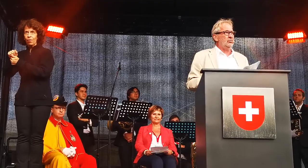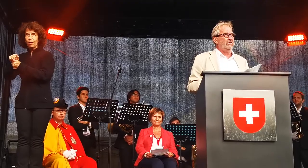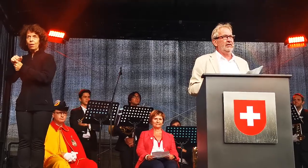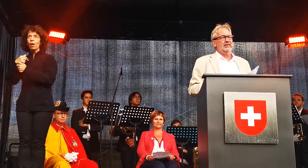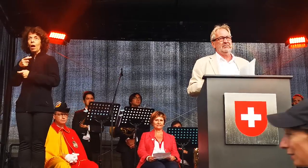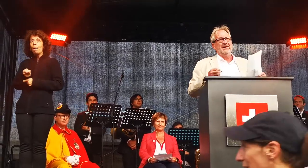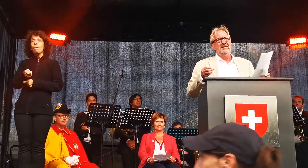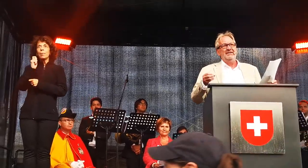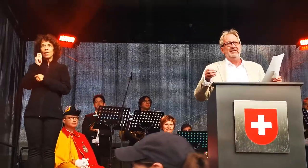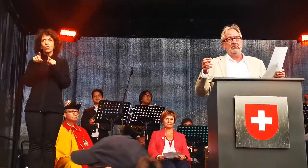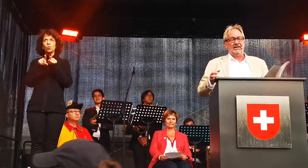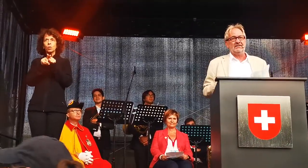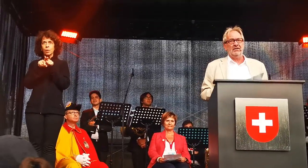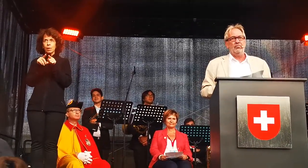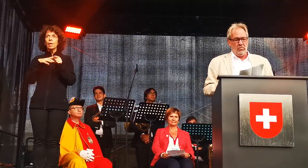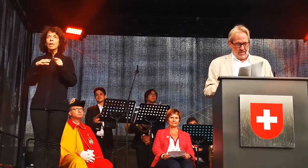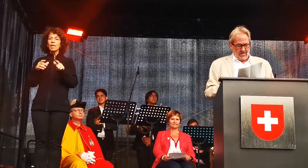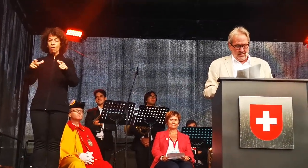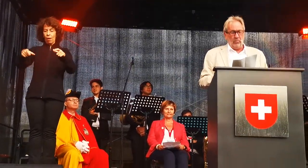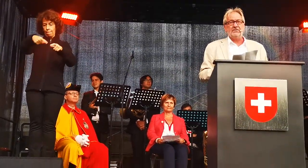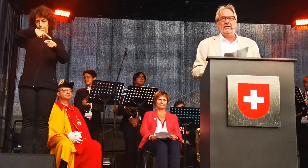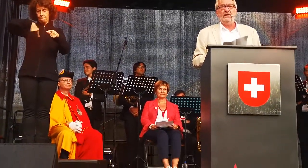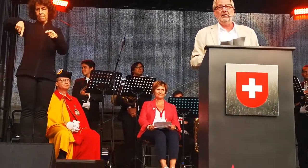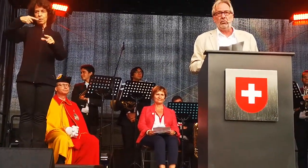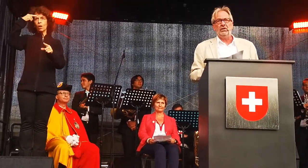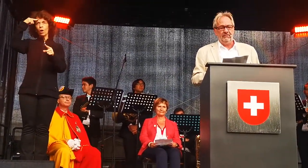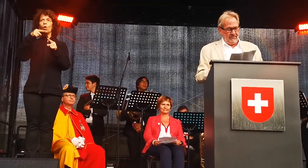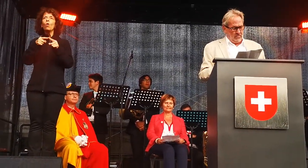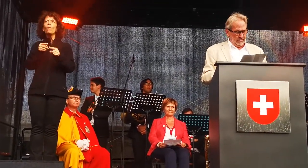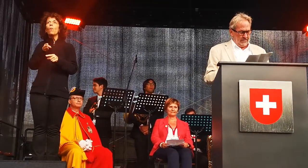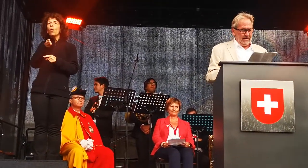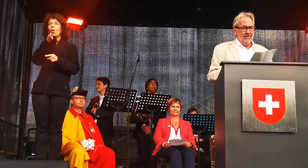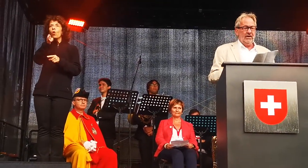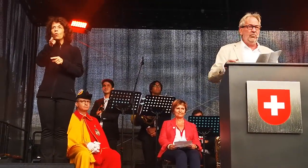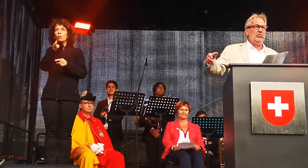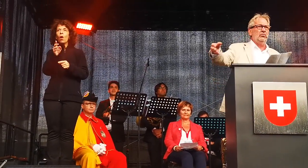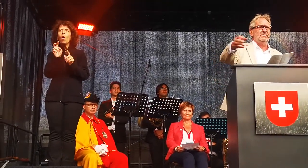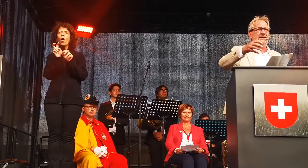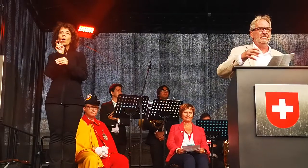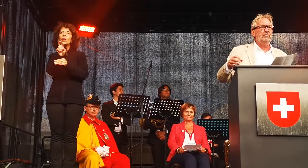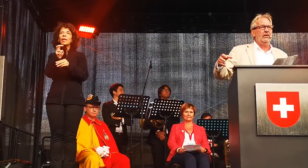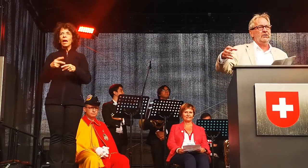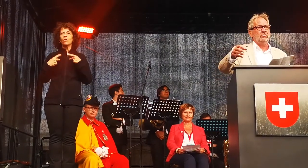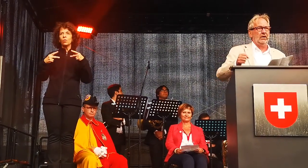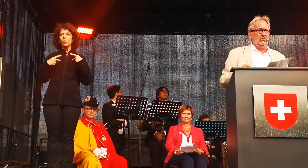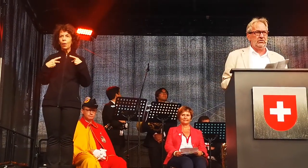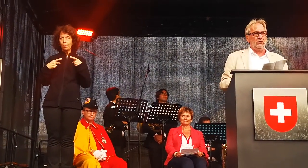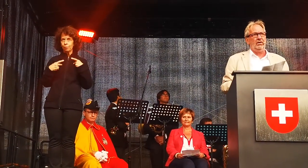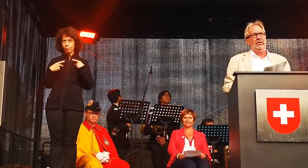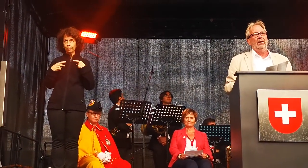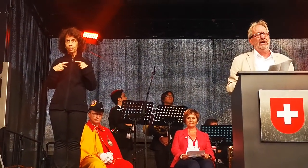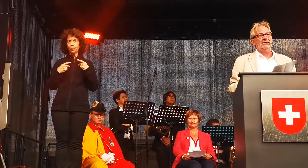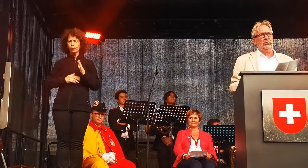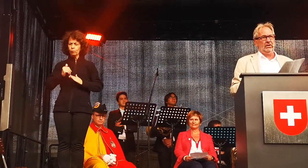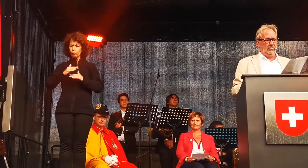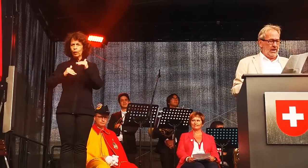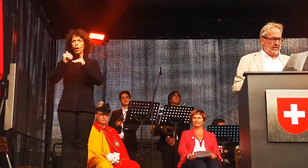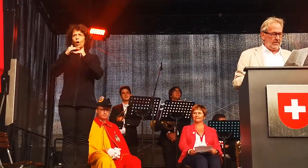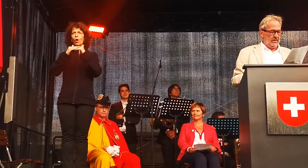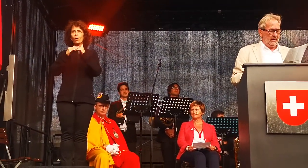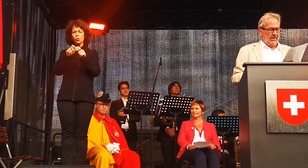de la pêche, on avait des bassins pour conserver les truites vivantes. Et puis tous ces ouvrages qu'on a construits à